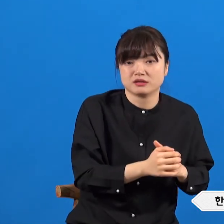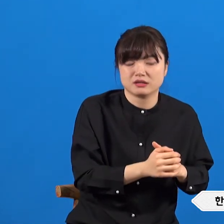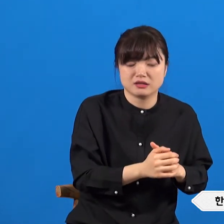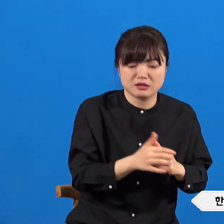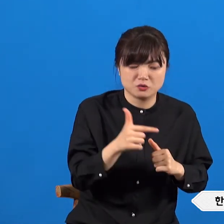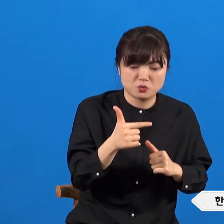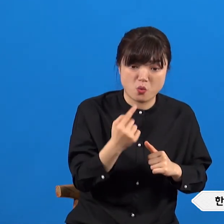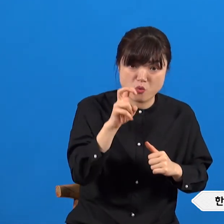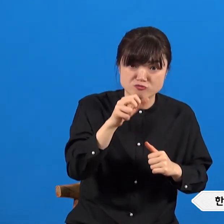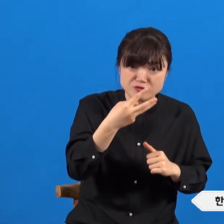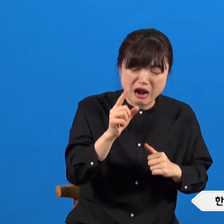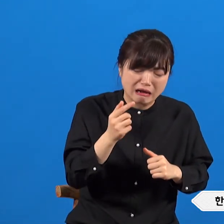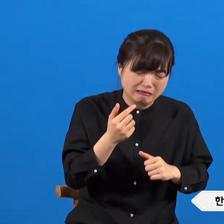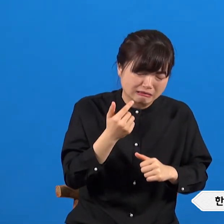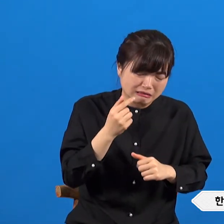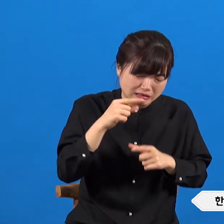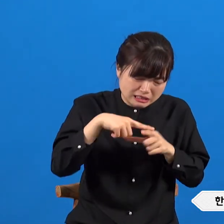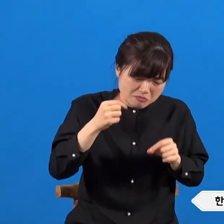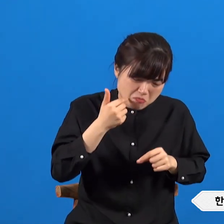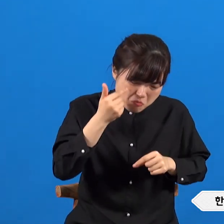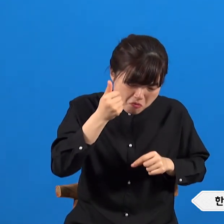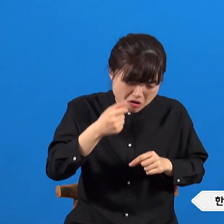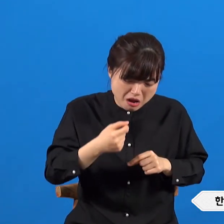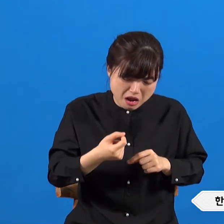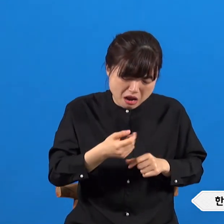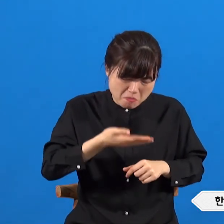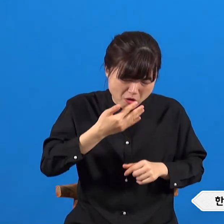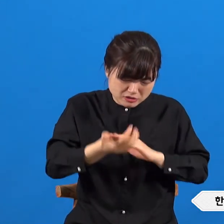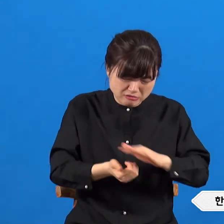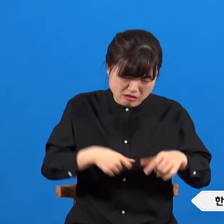목사가 밥상을 앞에 두고 얼마나 울었는지 모릅니다.